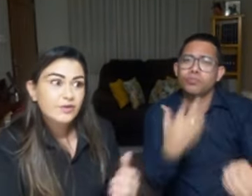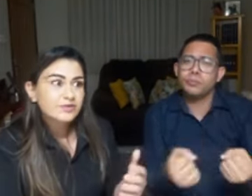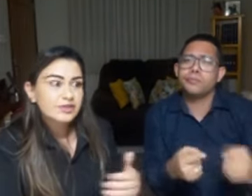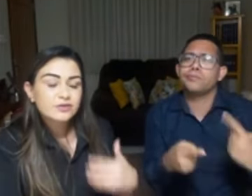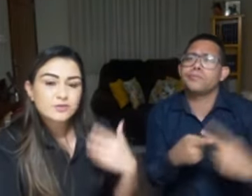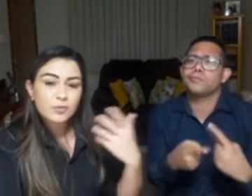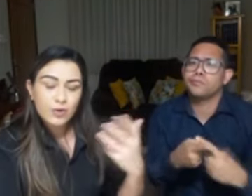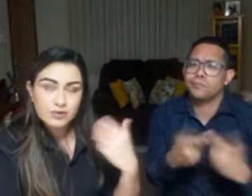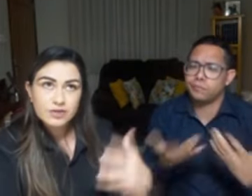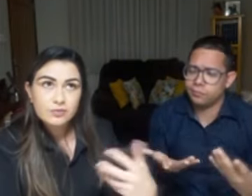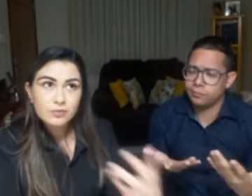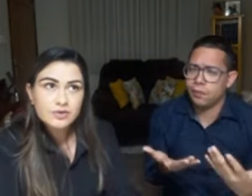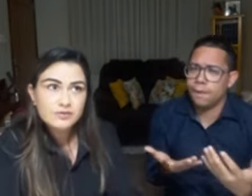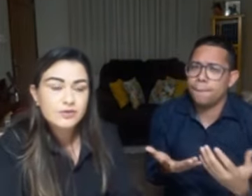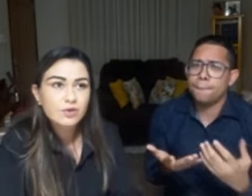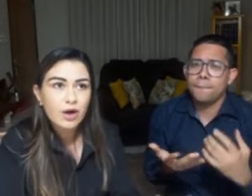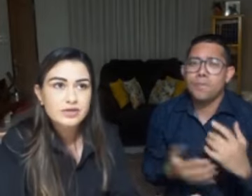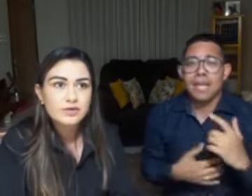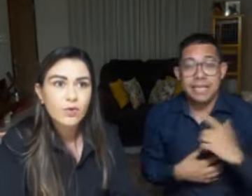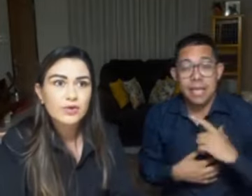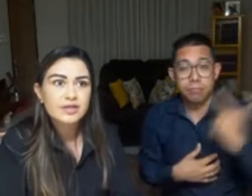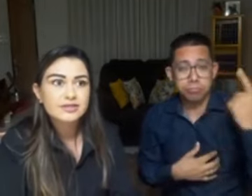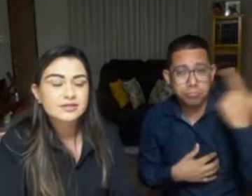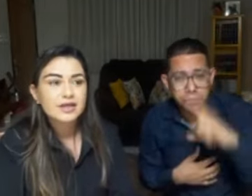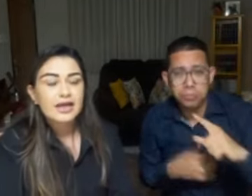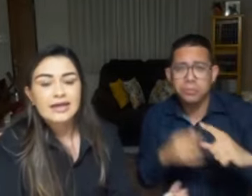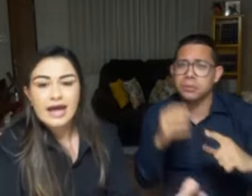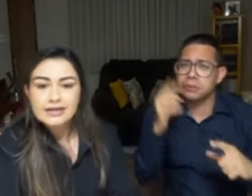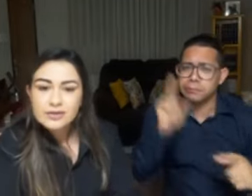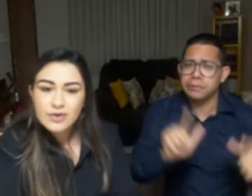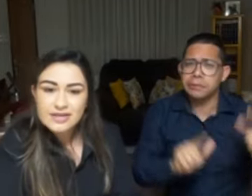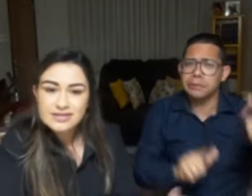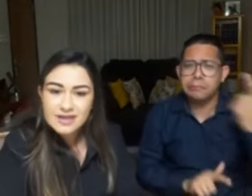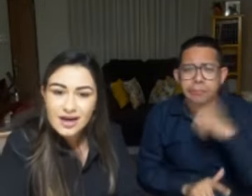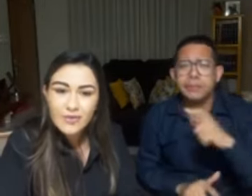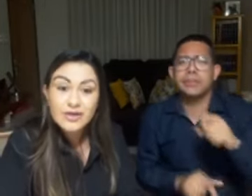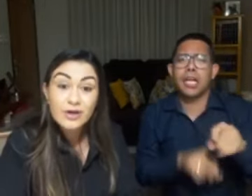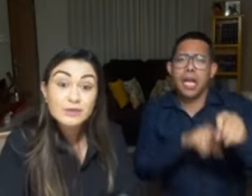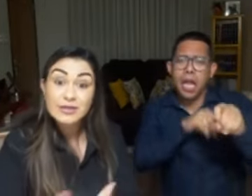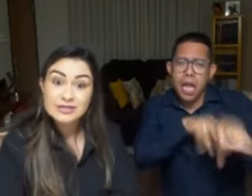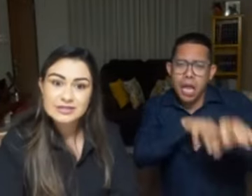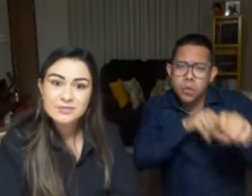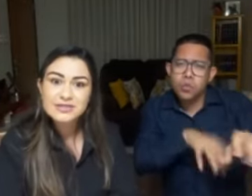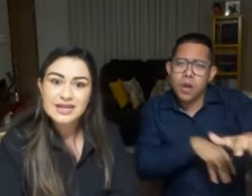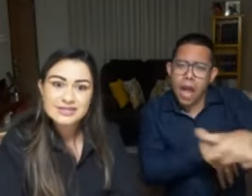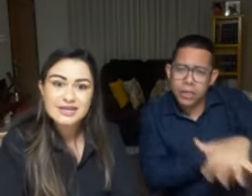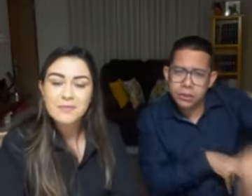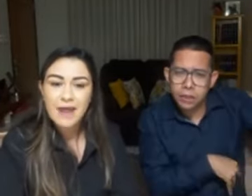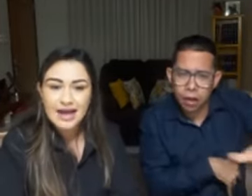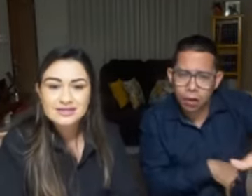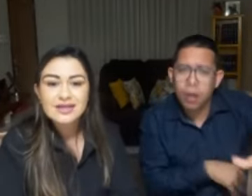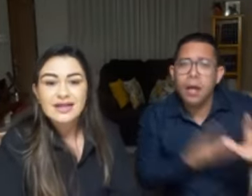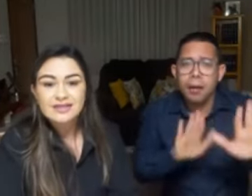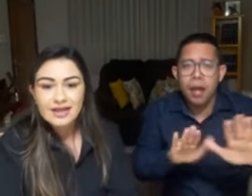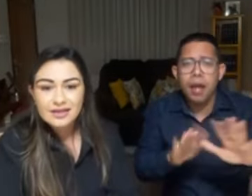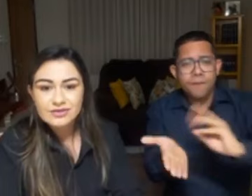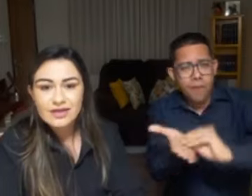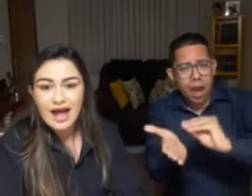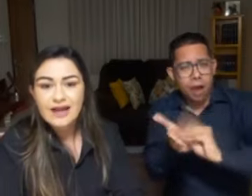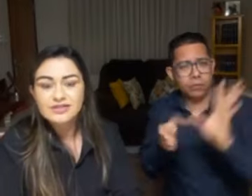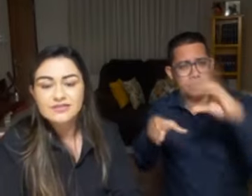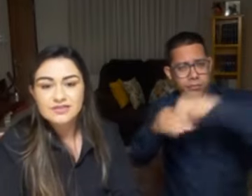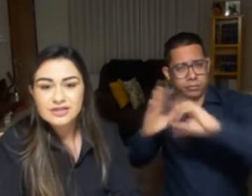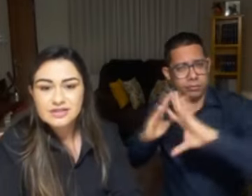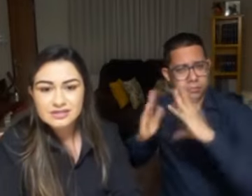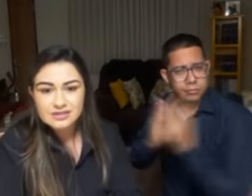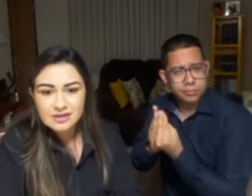tem conseguido muitas vitórias e conquistas na área da educação e nós precisamos crescer mais dentro da